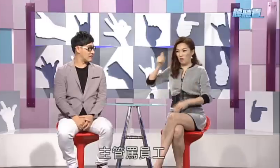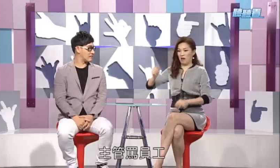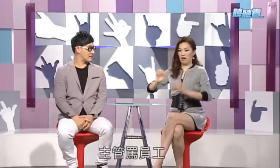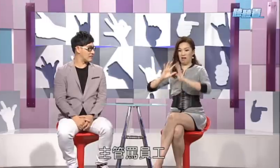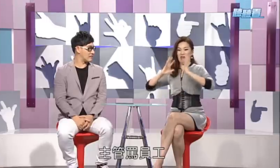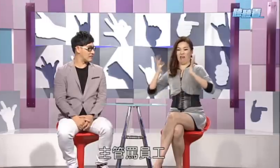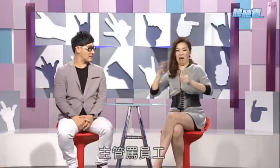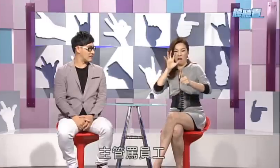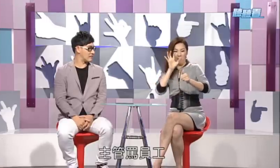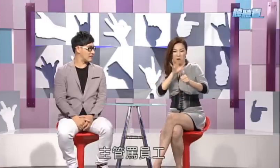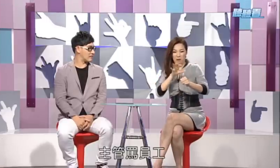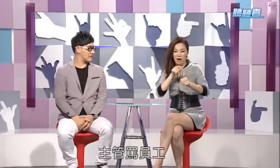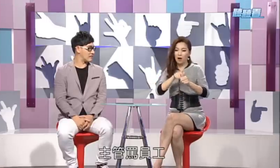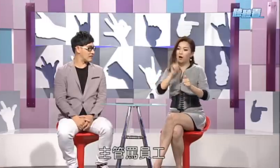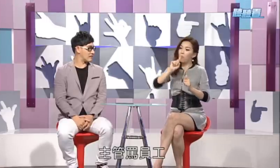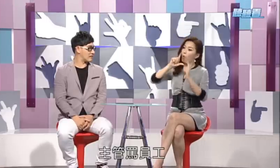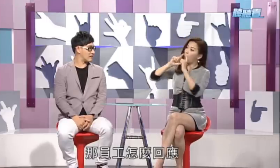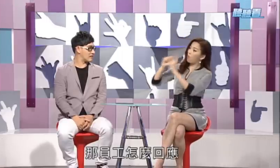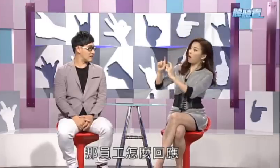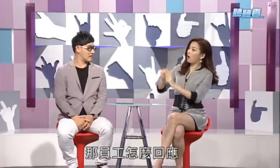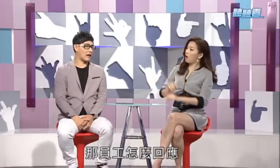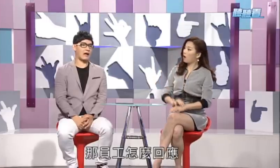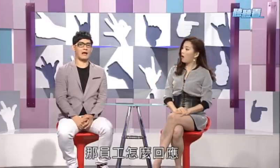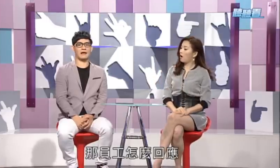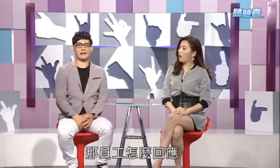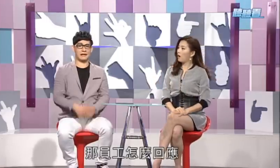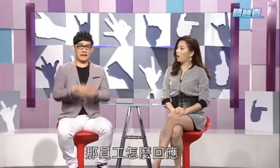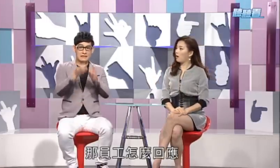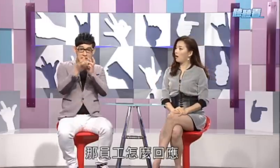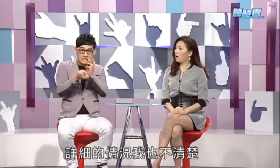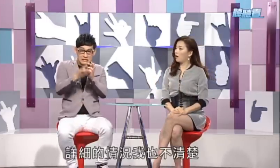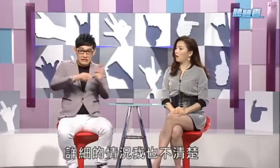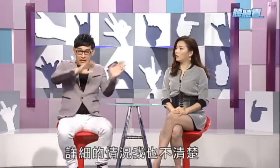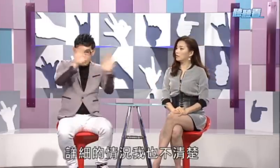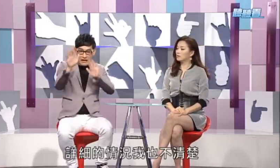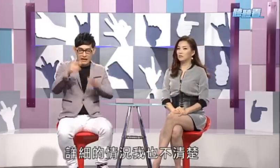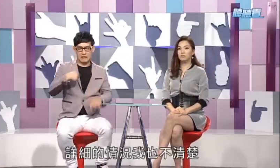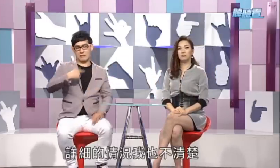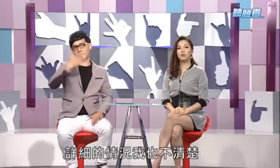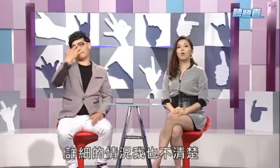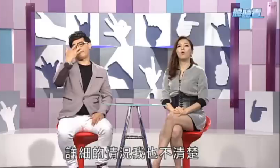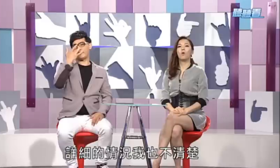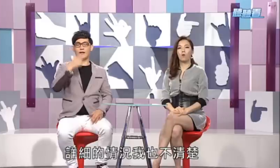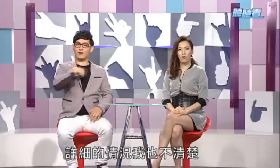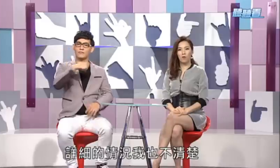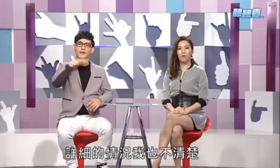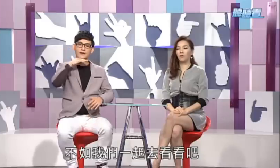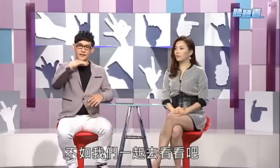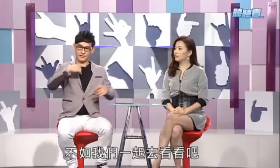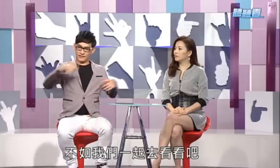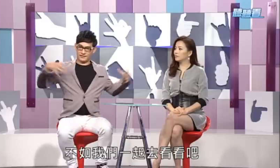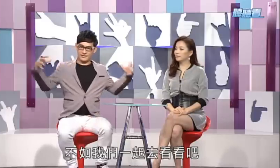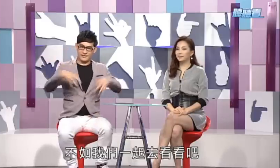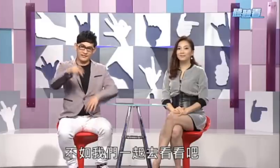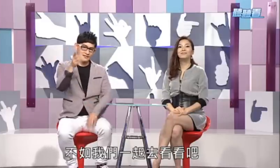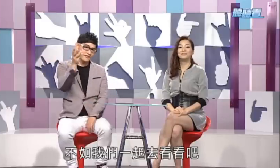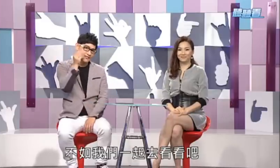主管骂员工，那员工怎么回应？ 详细的情况我也不清楚，不如我们一起去看看吧。